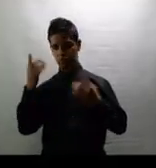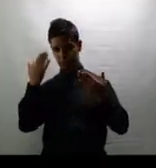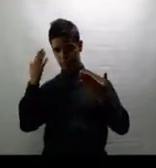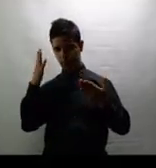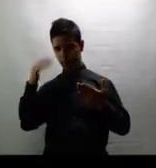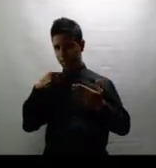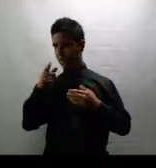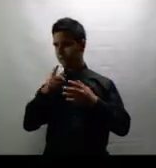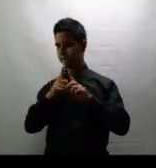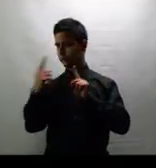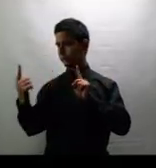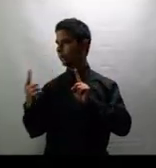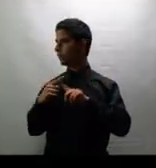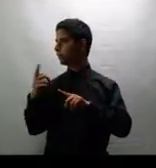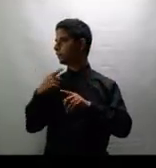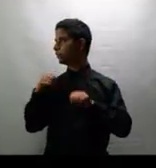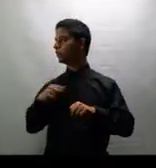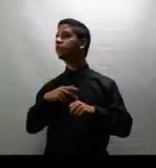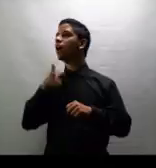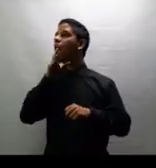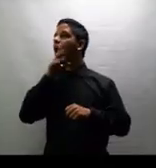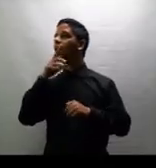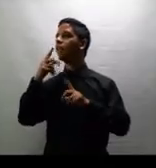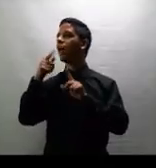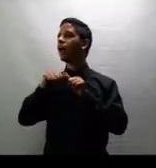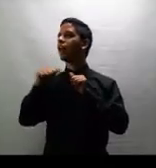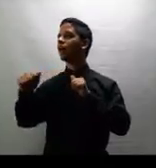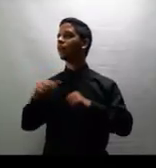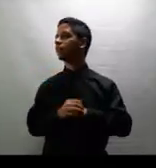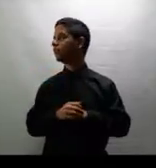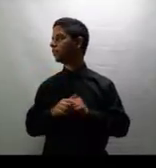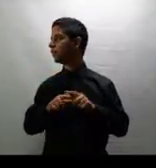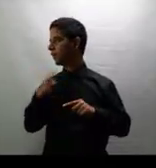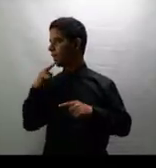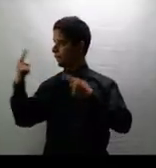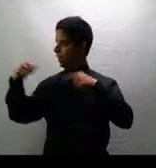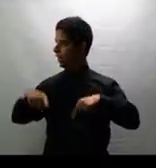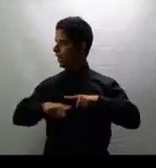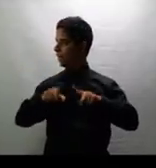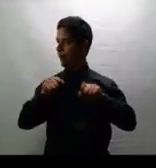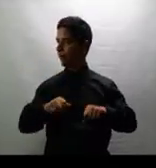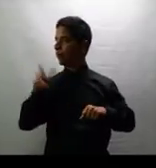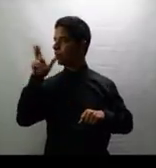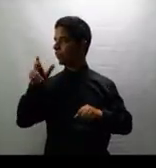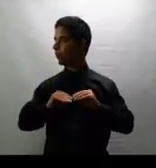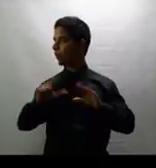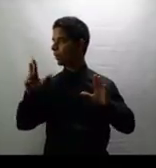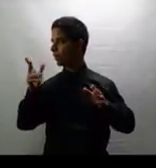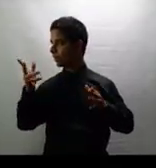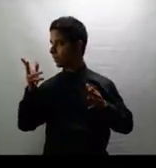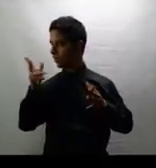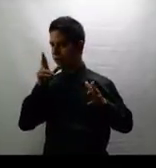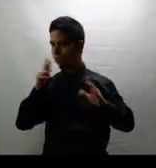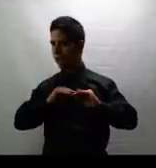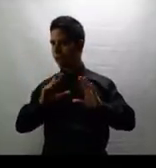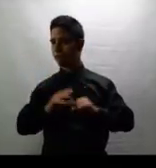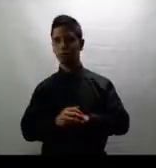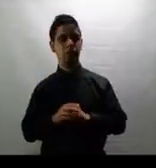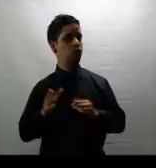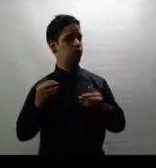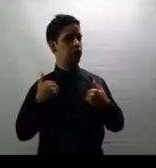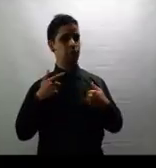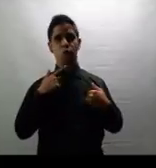pero mira que llegue a cádiz hoy teníamos un